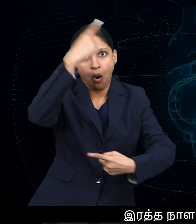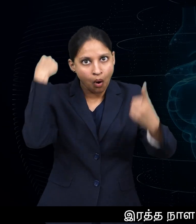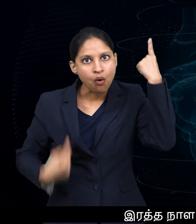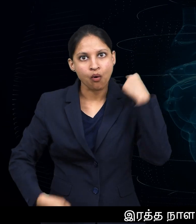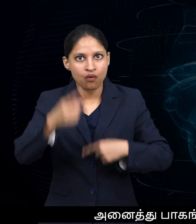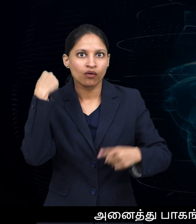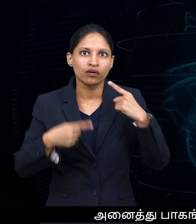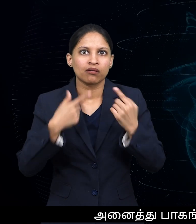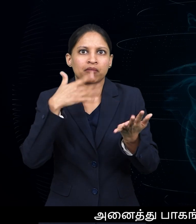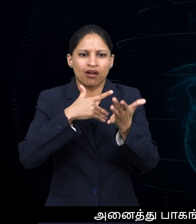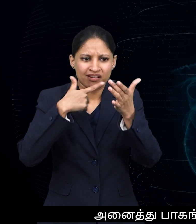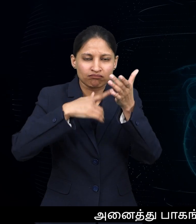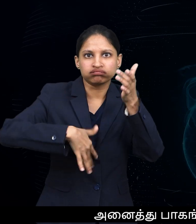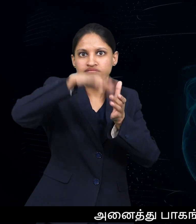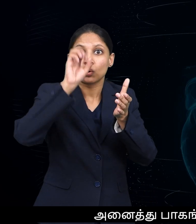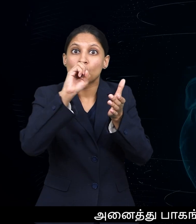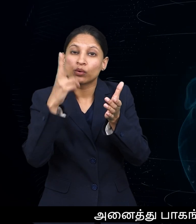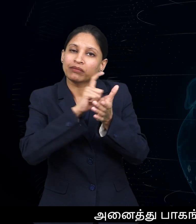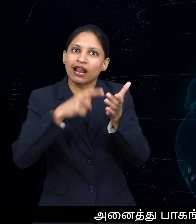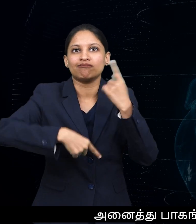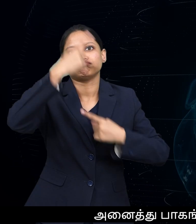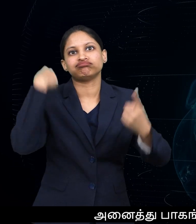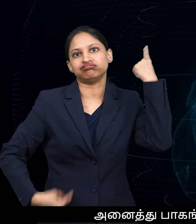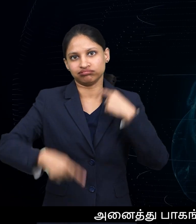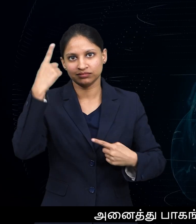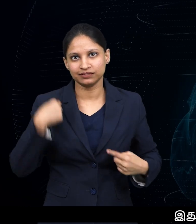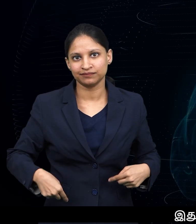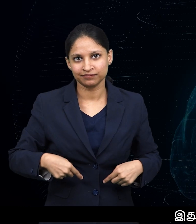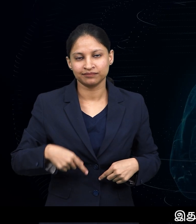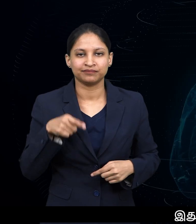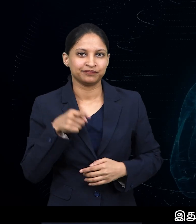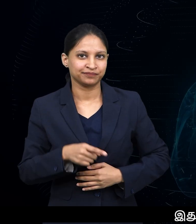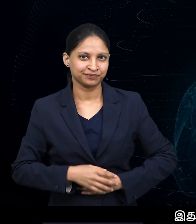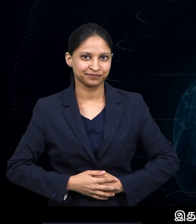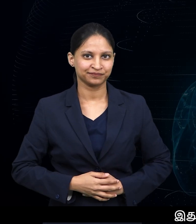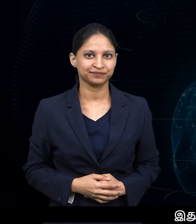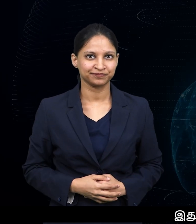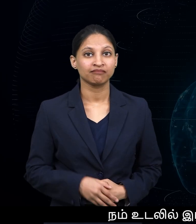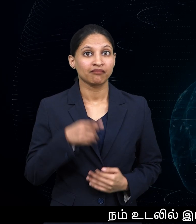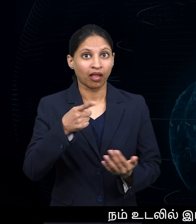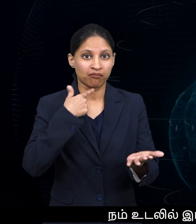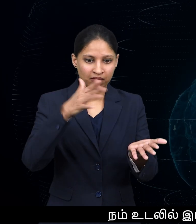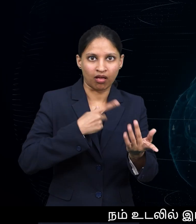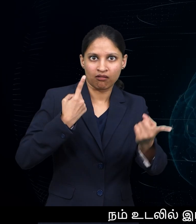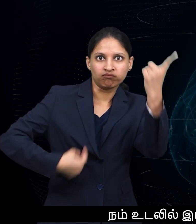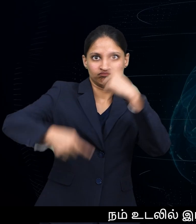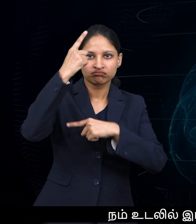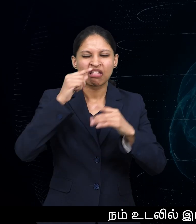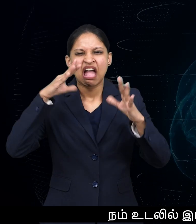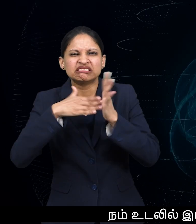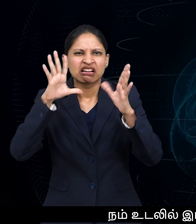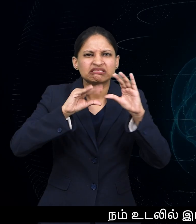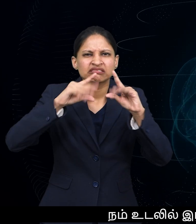நாளங்கள் வழியாக உடலின் அனைத்து பாகங்களையும் சென்றடைகிறது. இது இரத்த ஓட்டம். நம் உடலில்